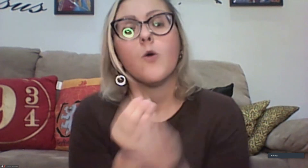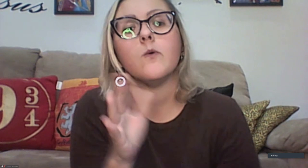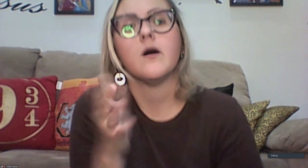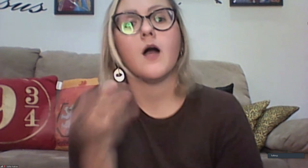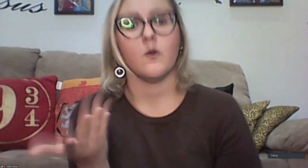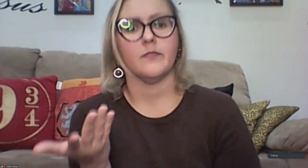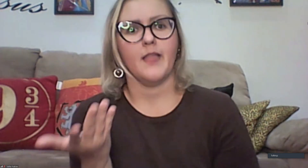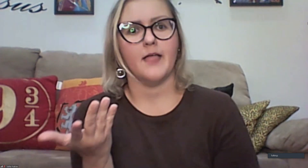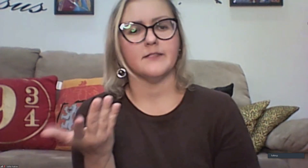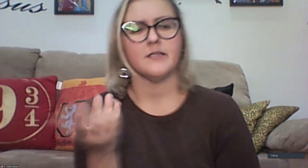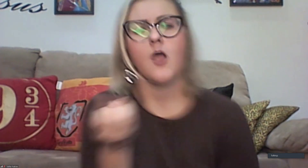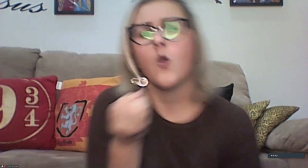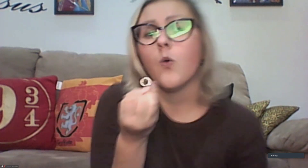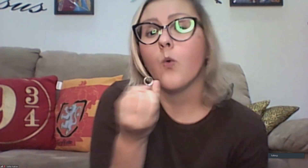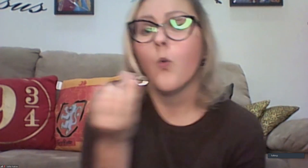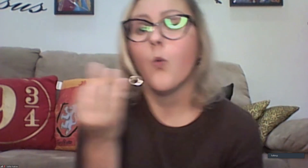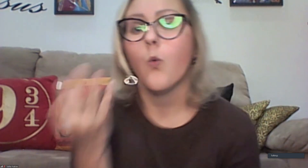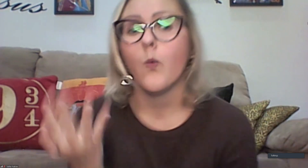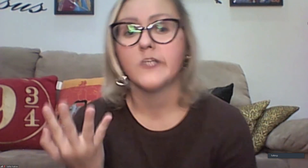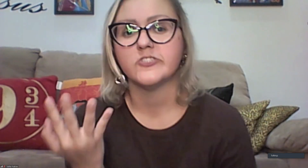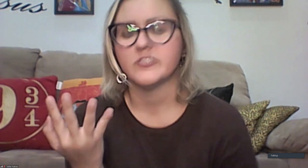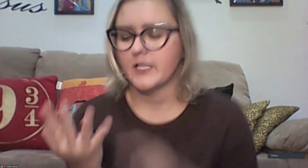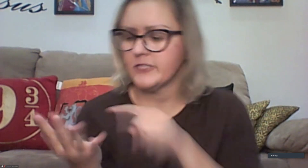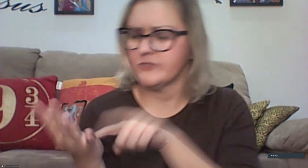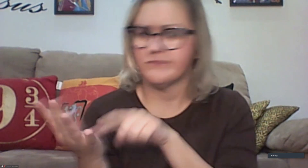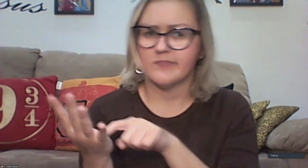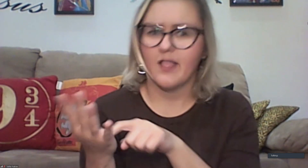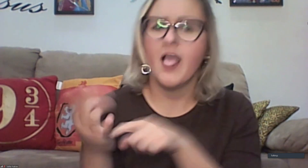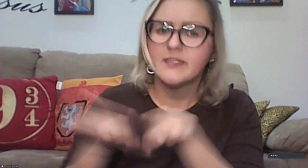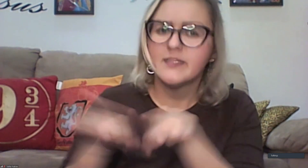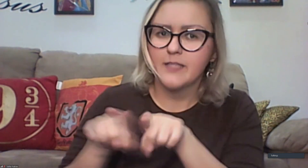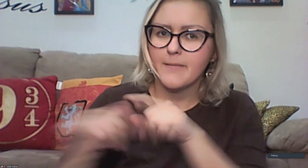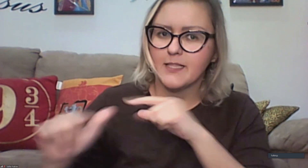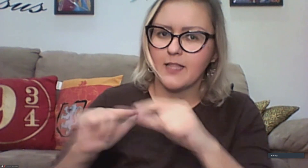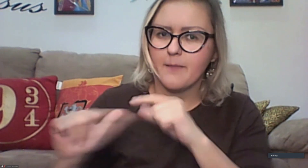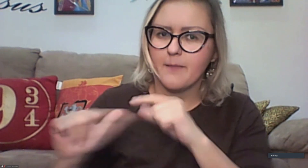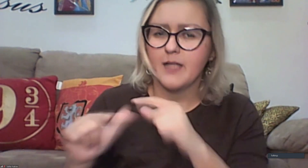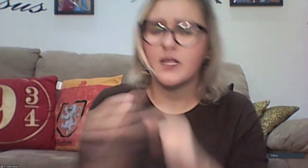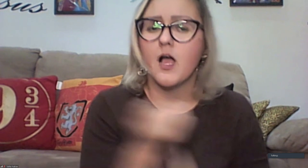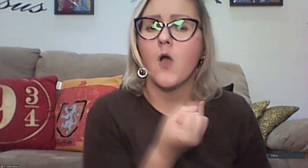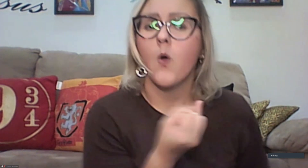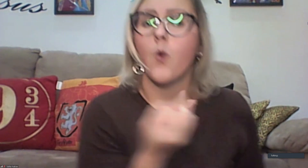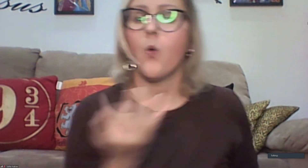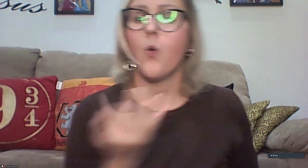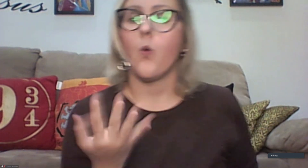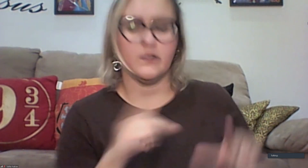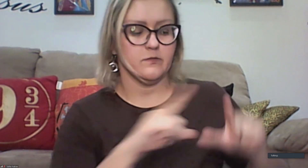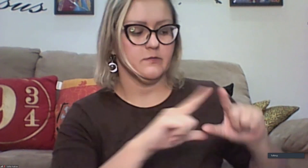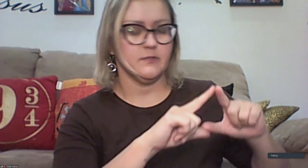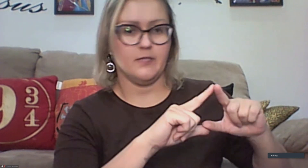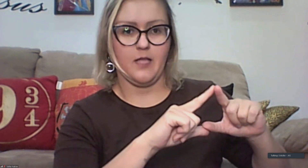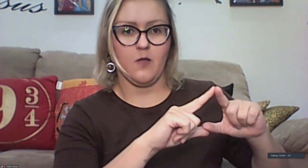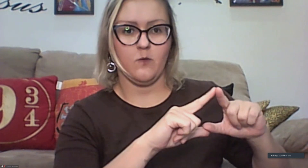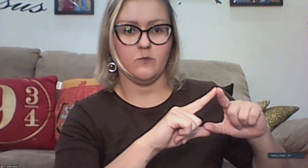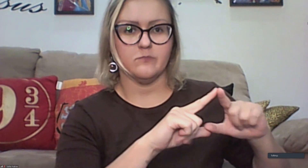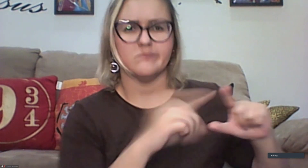como acontece? Com quantas formas eu vou trabalhar? Quantas formas?